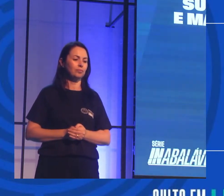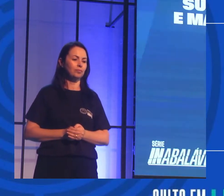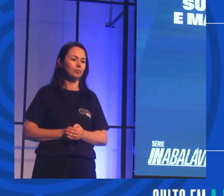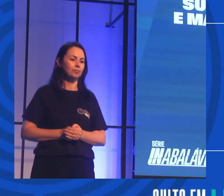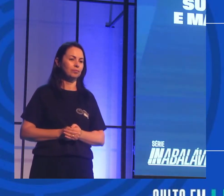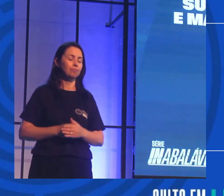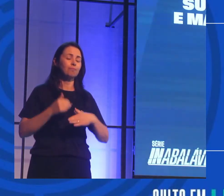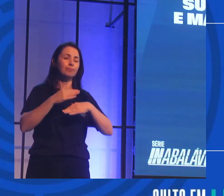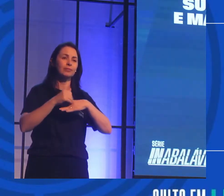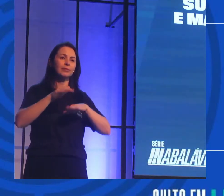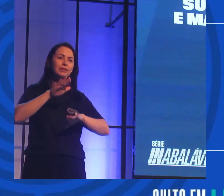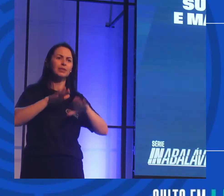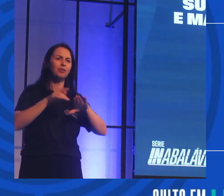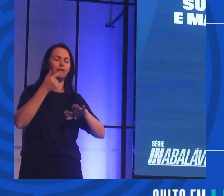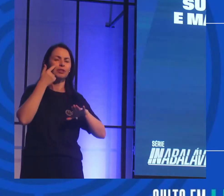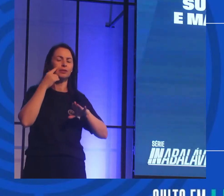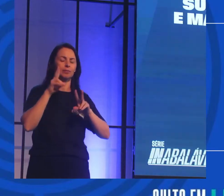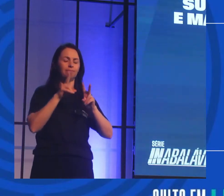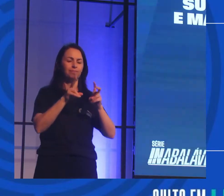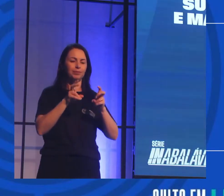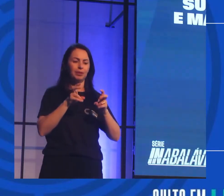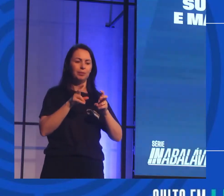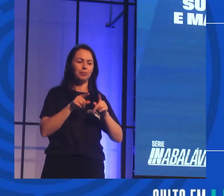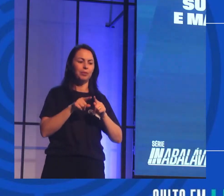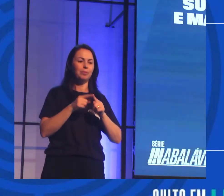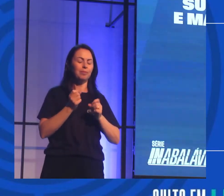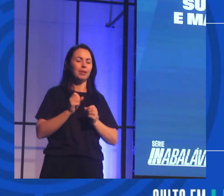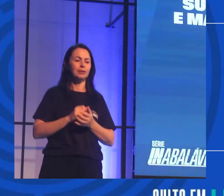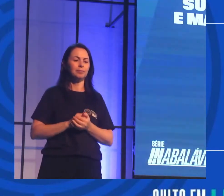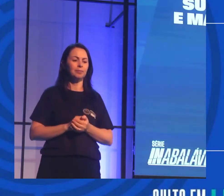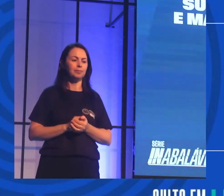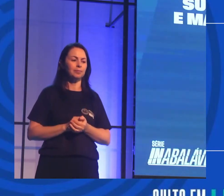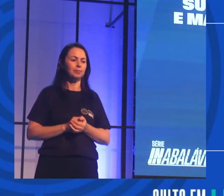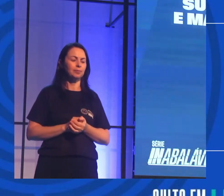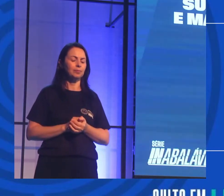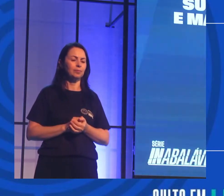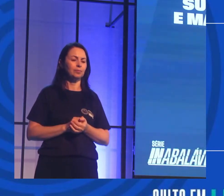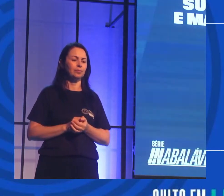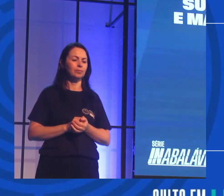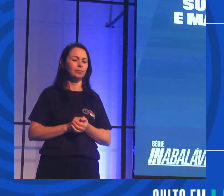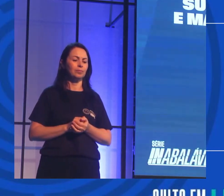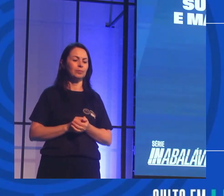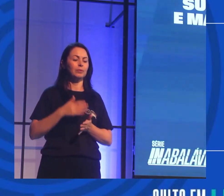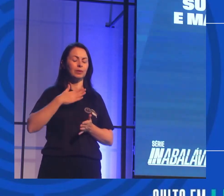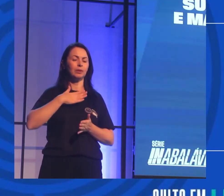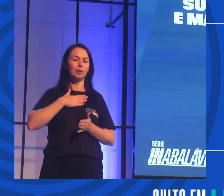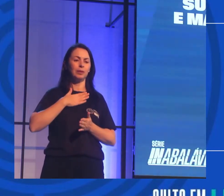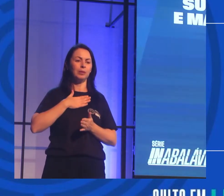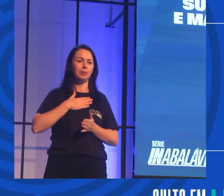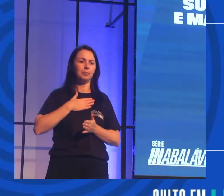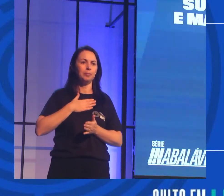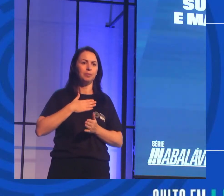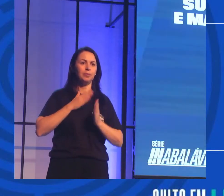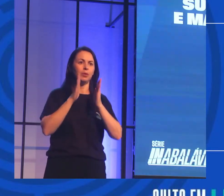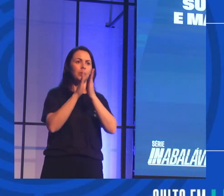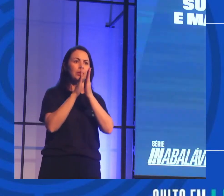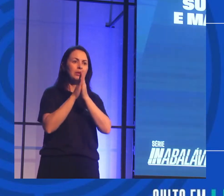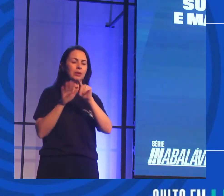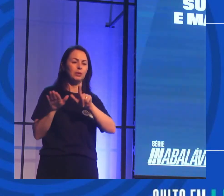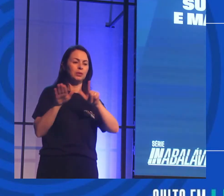Querido, talvez você não perceba, sinceramente, a minha oração essa semana